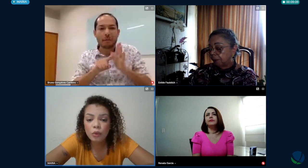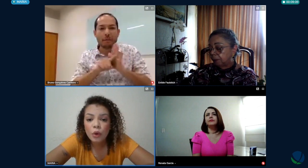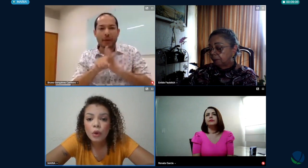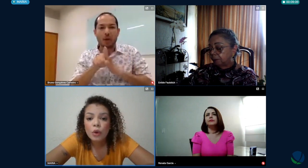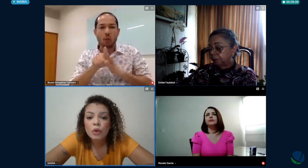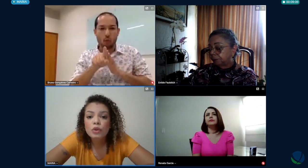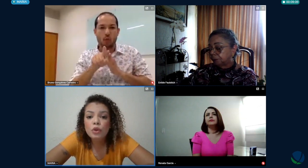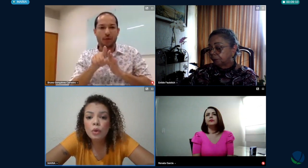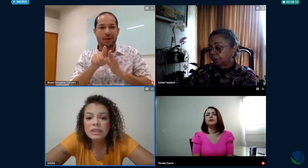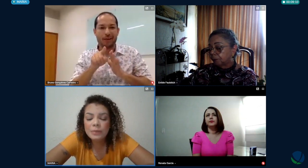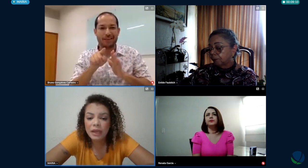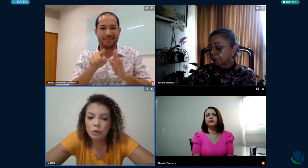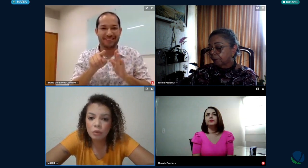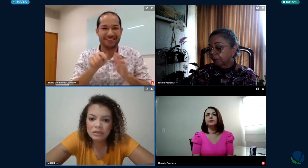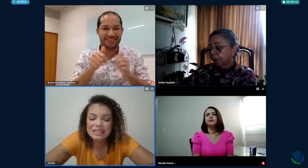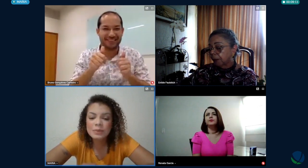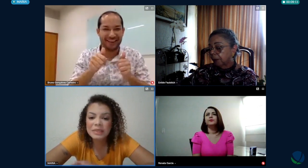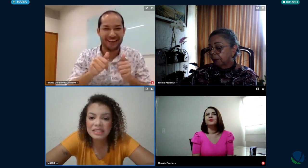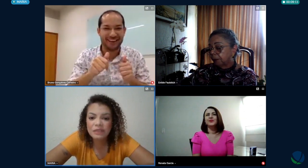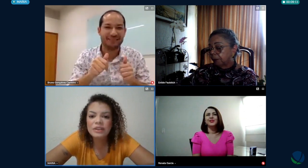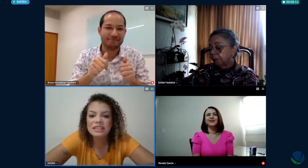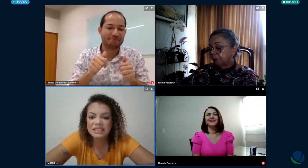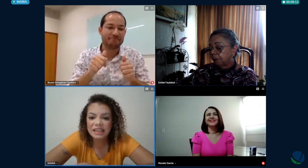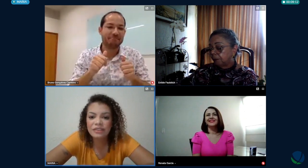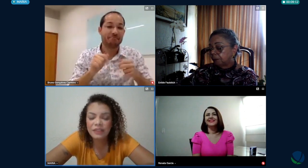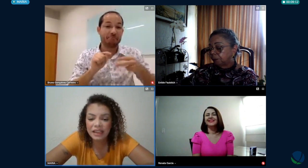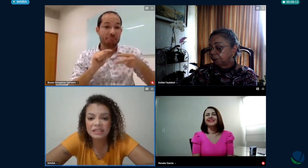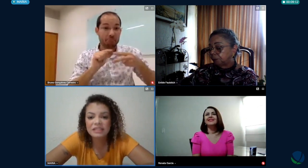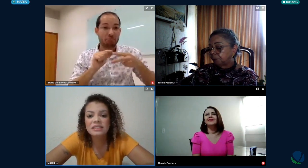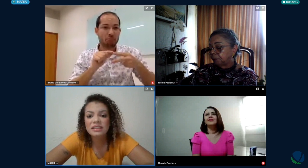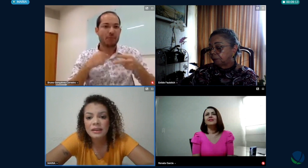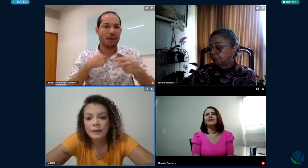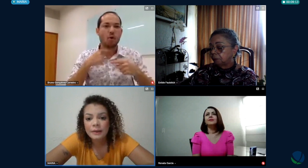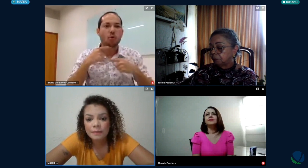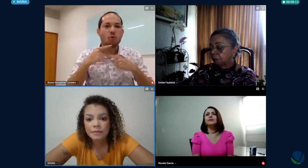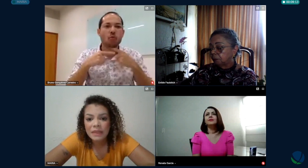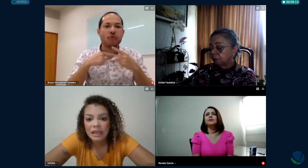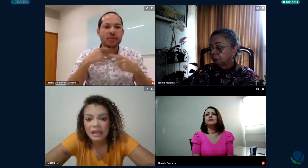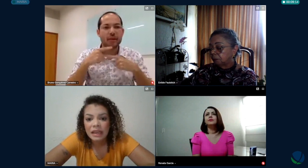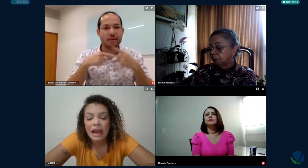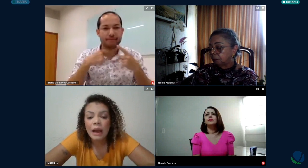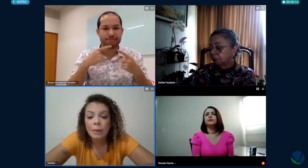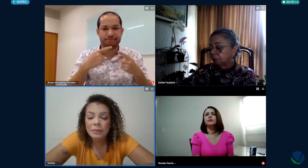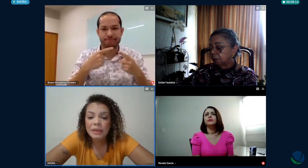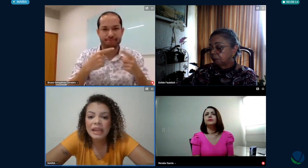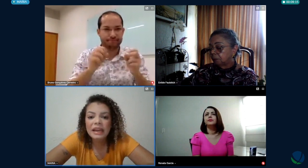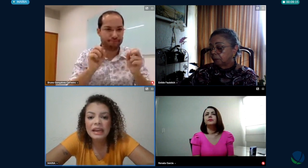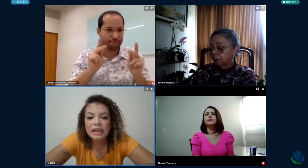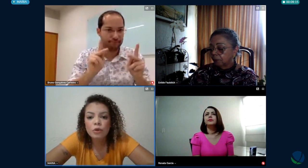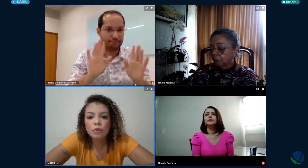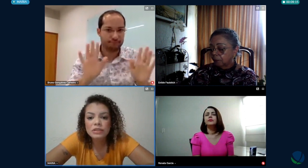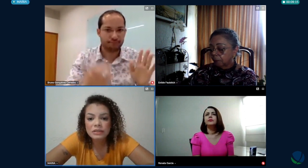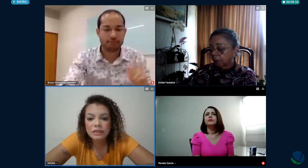tenho duas perguntas específicas a serem feitas. A primeira,